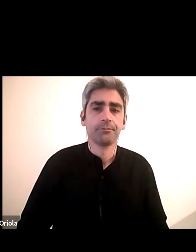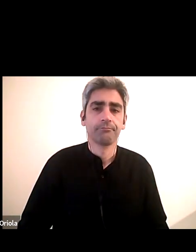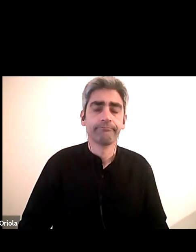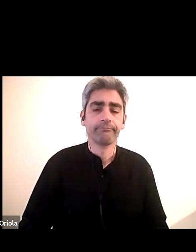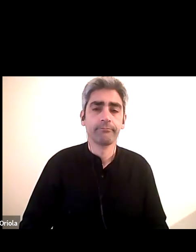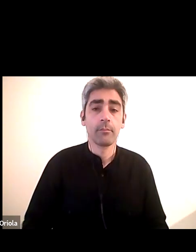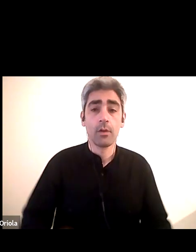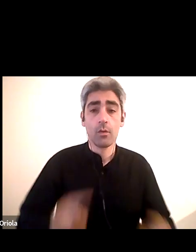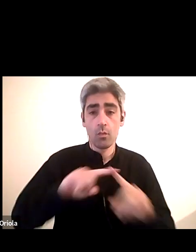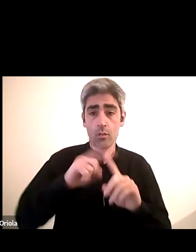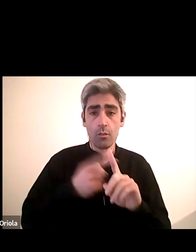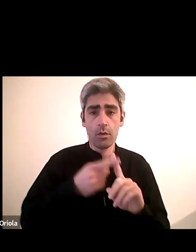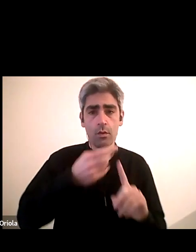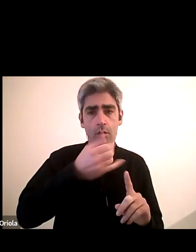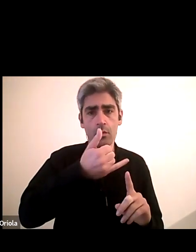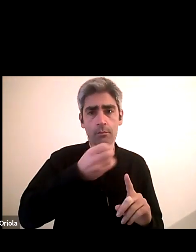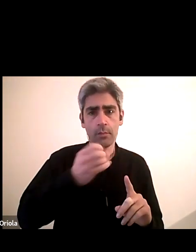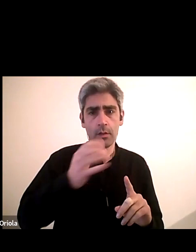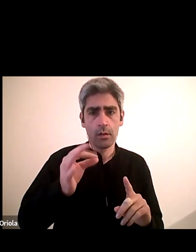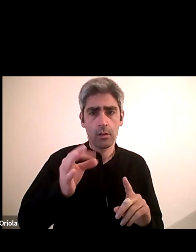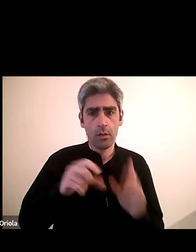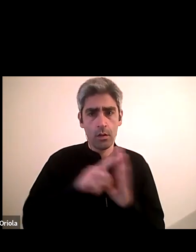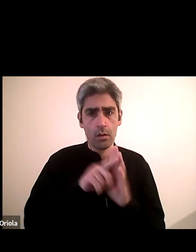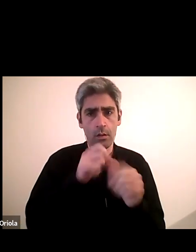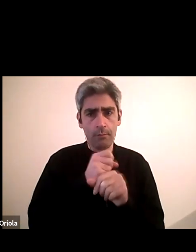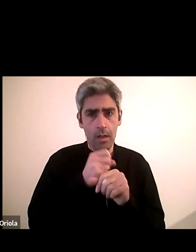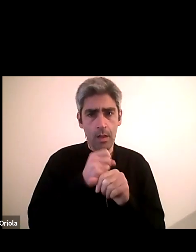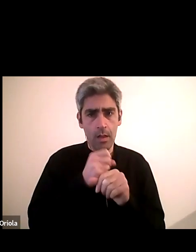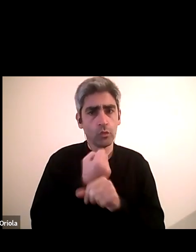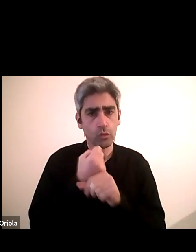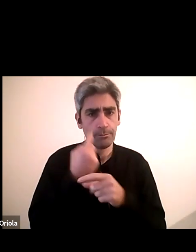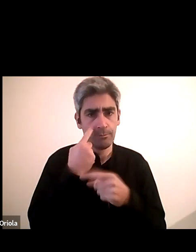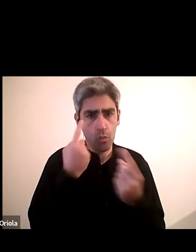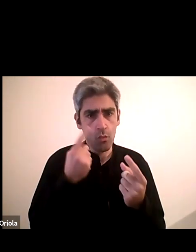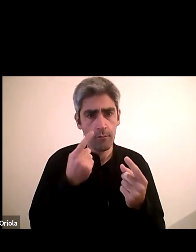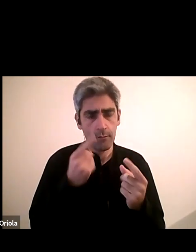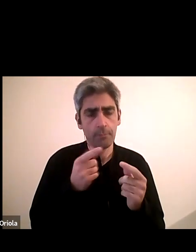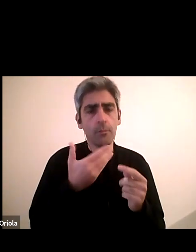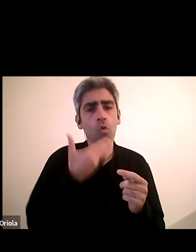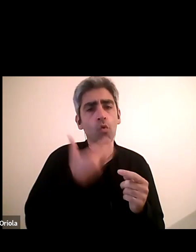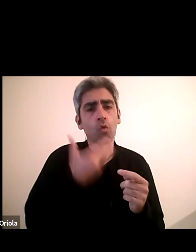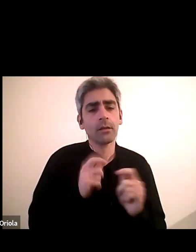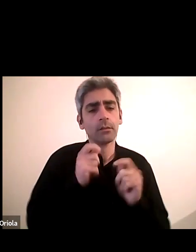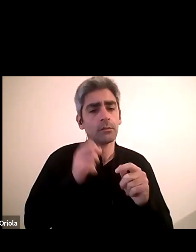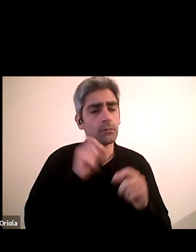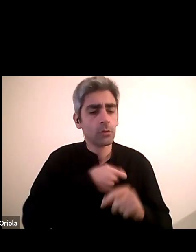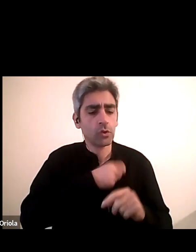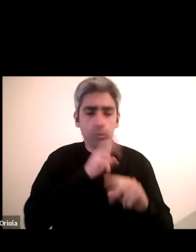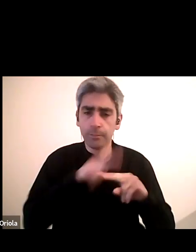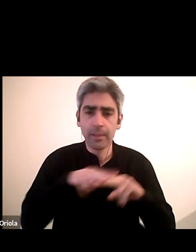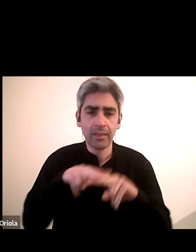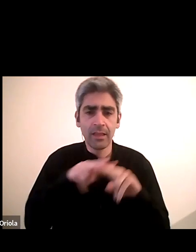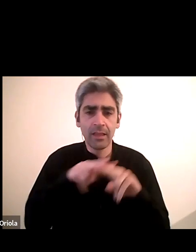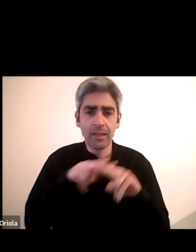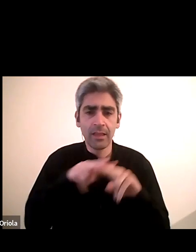Em 2014, a Lei de Trabalho e Funções Públicas passa a competência inspectiva para cada Ministério, o